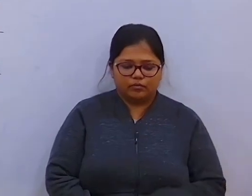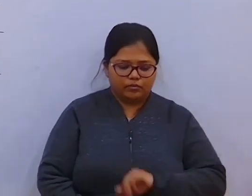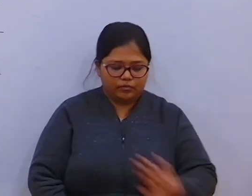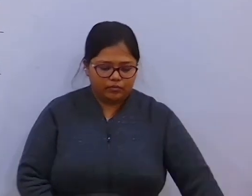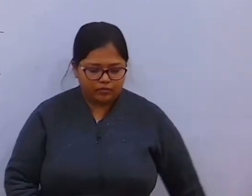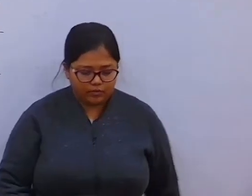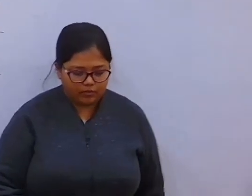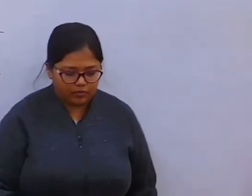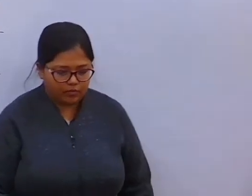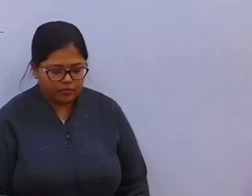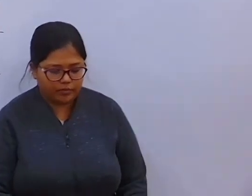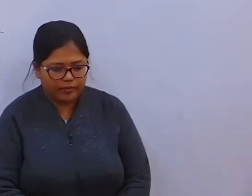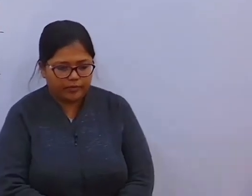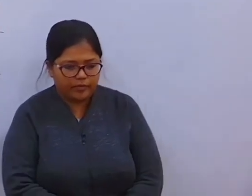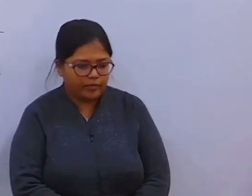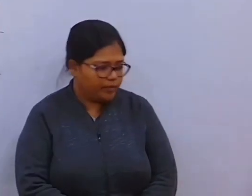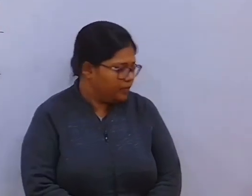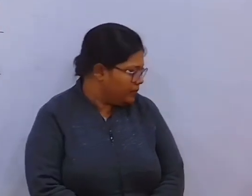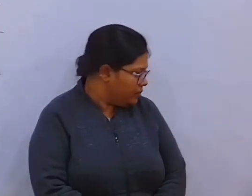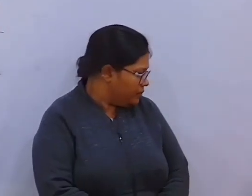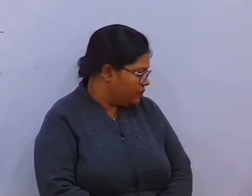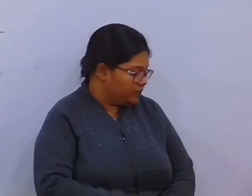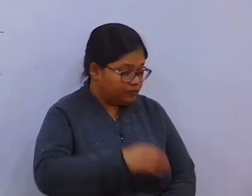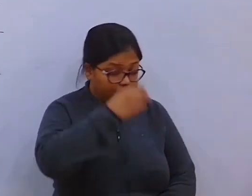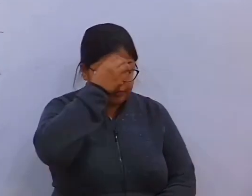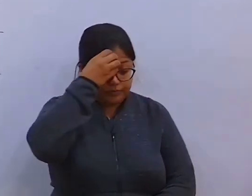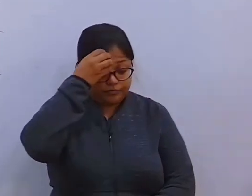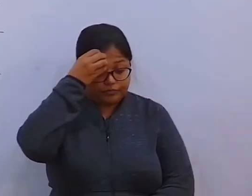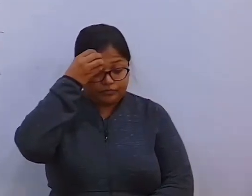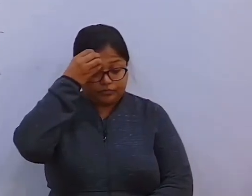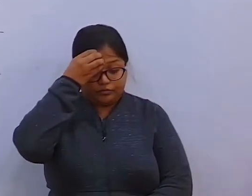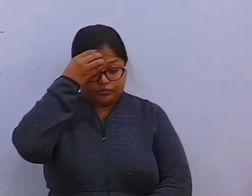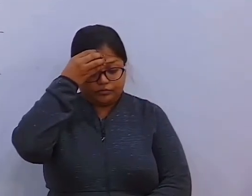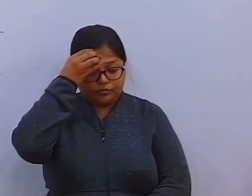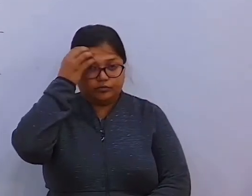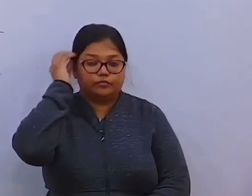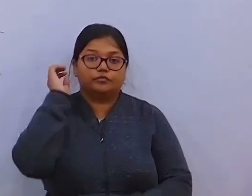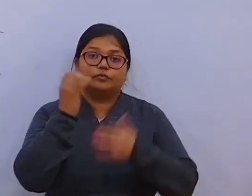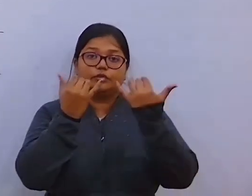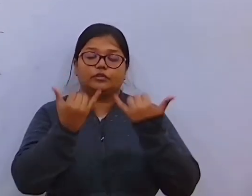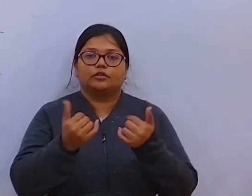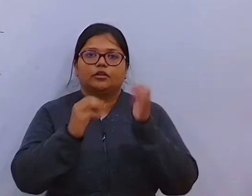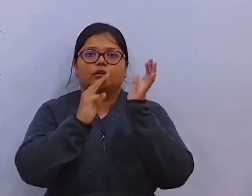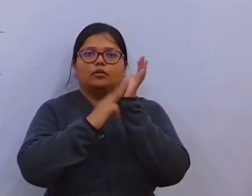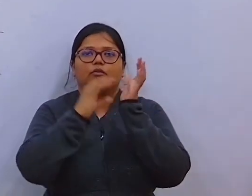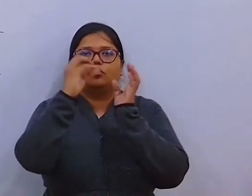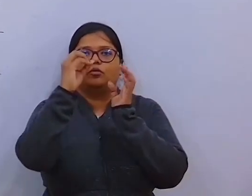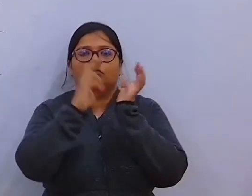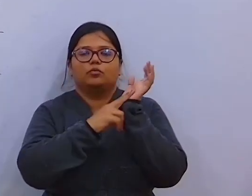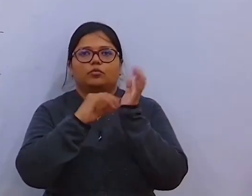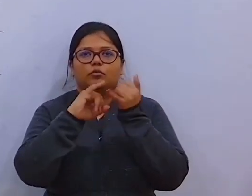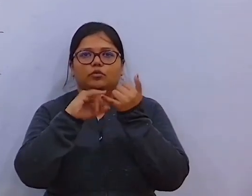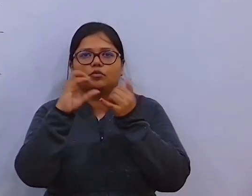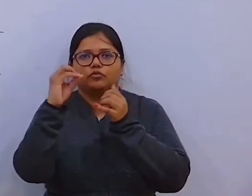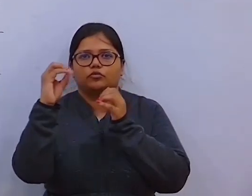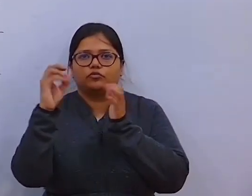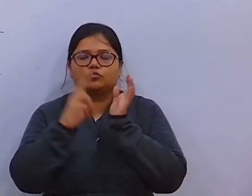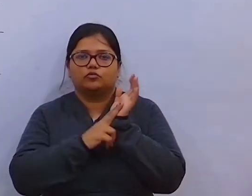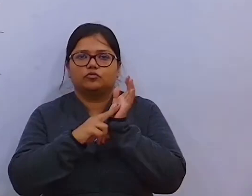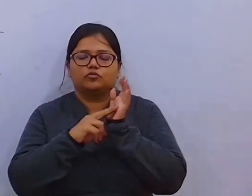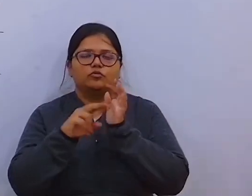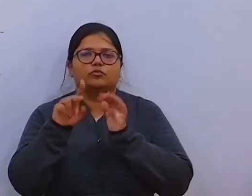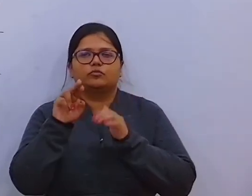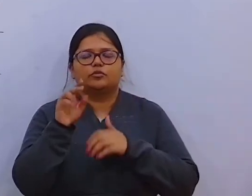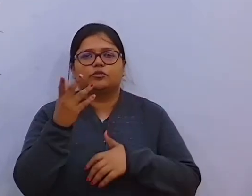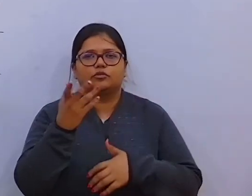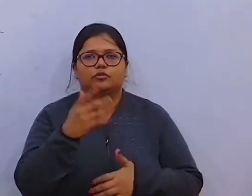थी। ठीक, अब देखते हैं मानसून क्या होता है। तो मानसून क्या होता है, है ना,